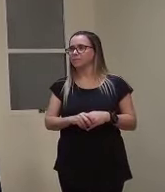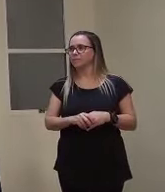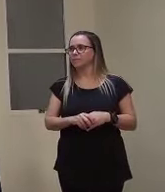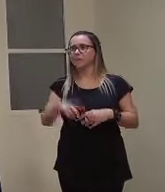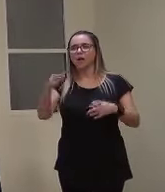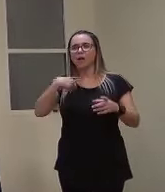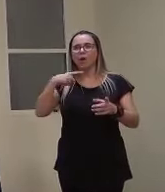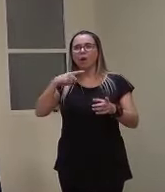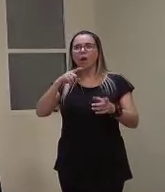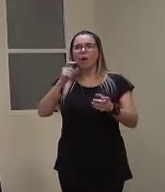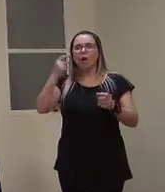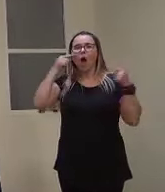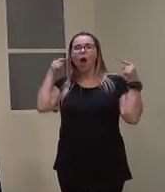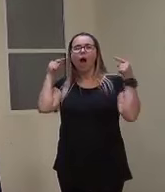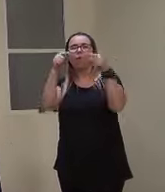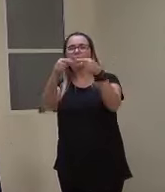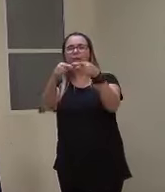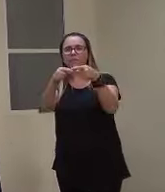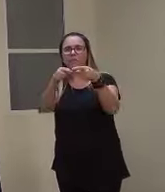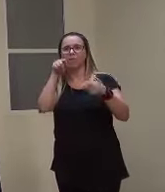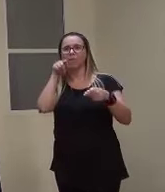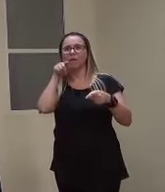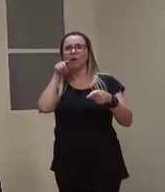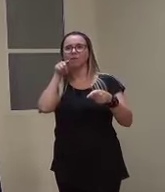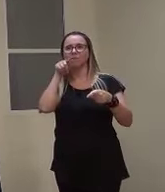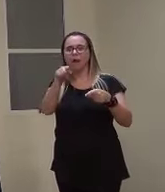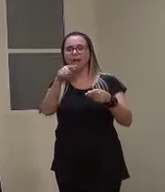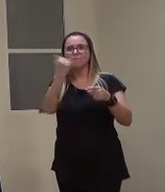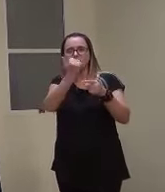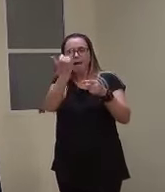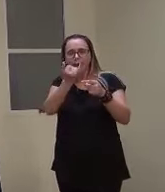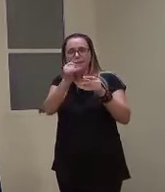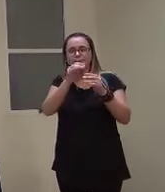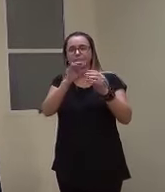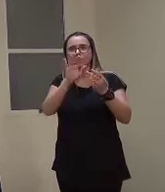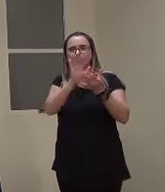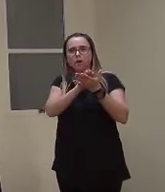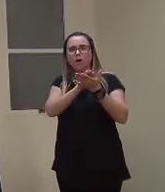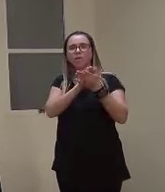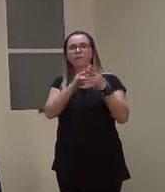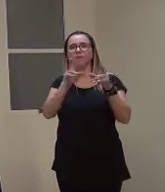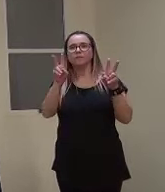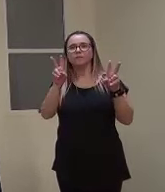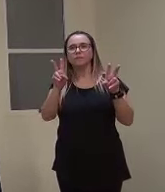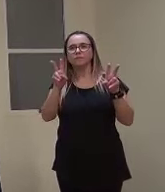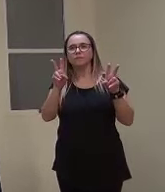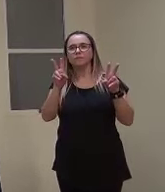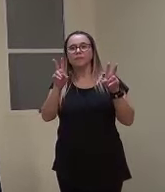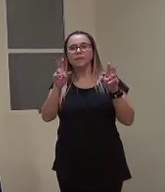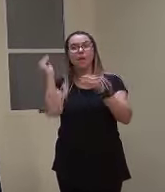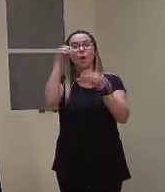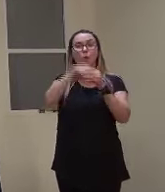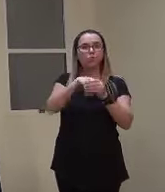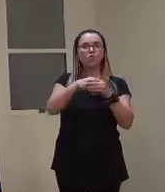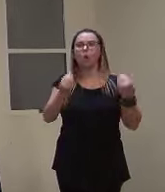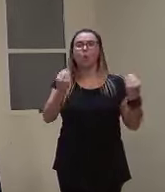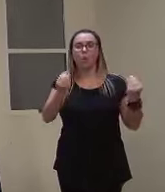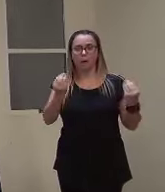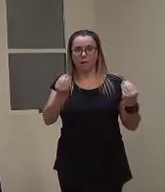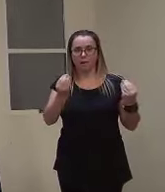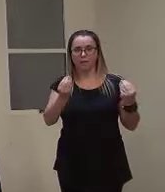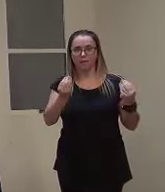ideales que están ahí operando respecto de la inclusión son